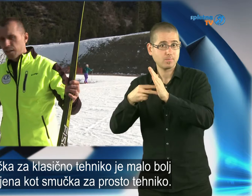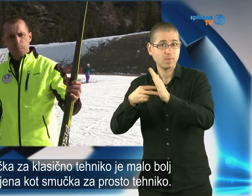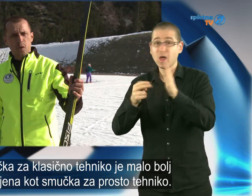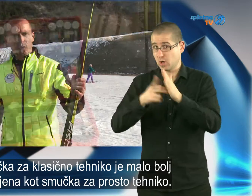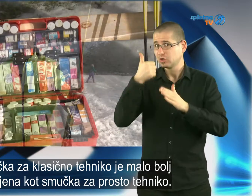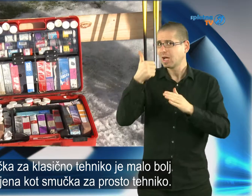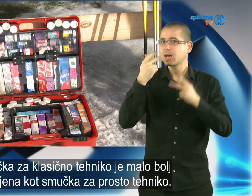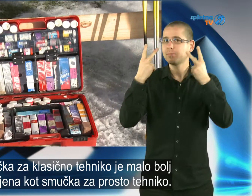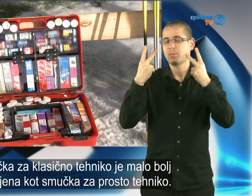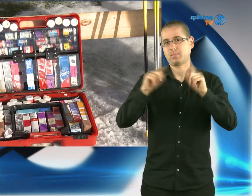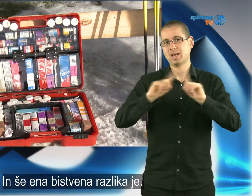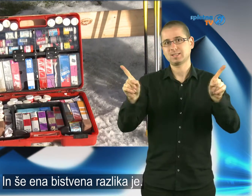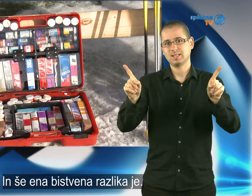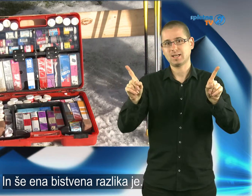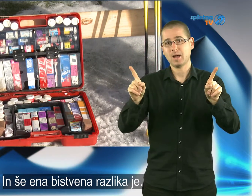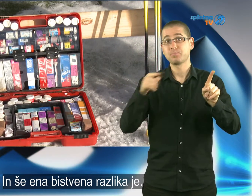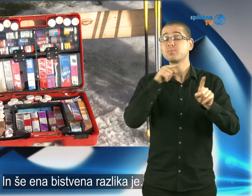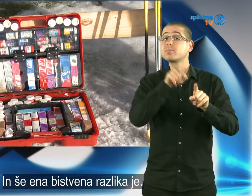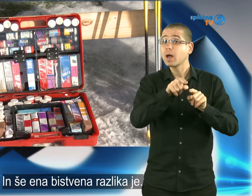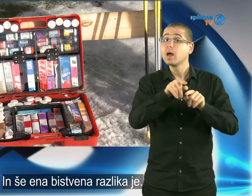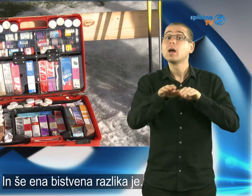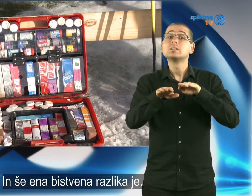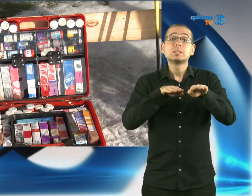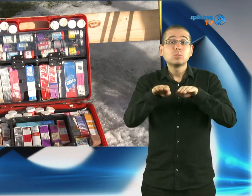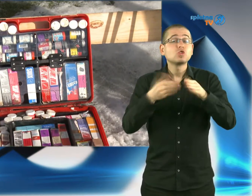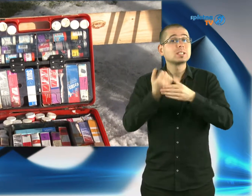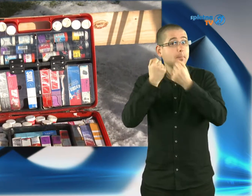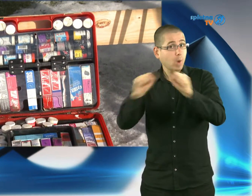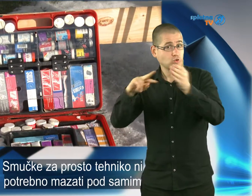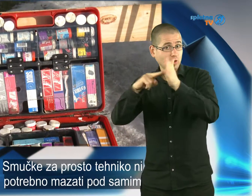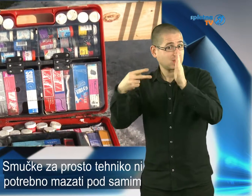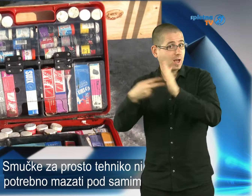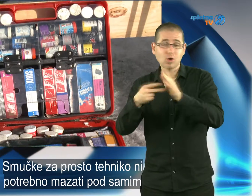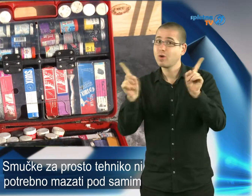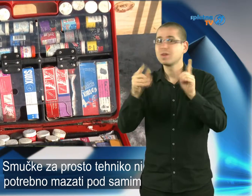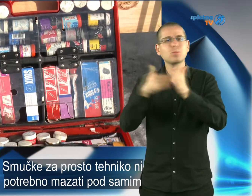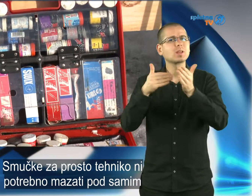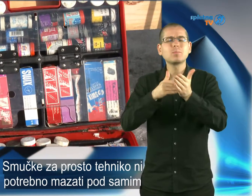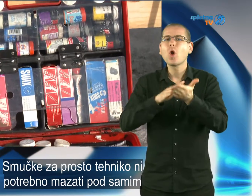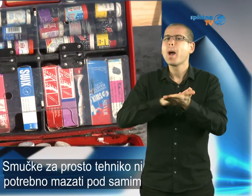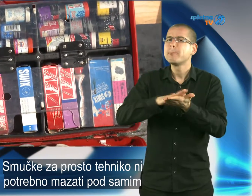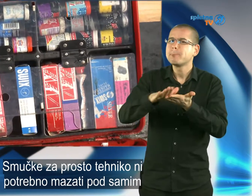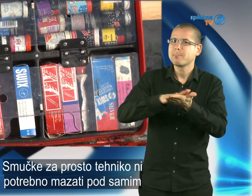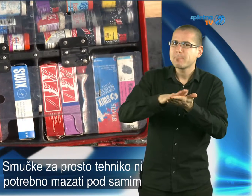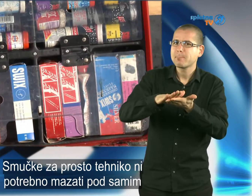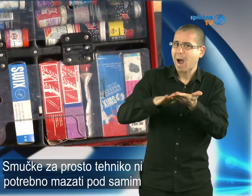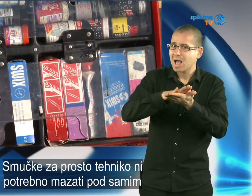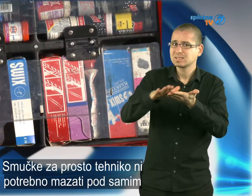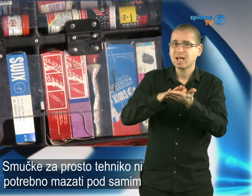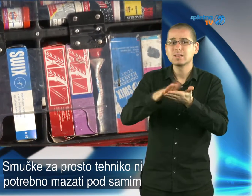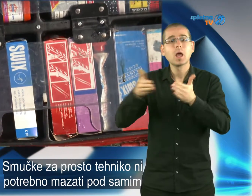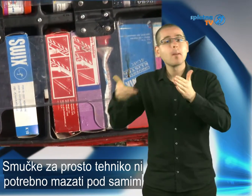smučka za prosto tehniko, pa še ena bistvena razlika je. Smučke za prosto tehniko ni